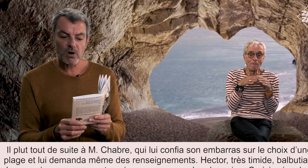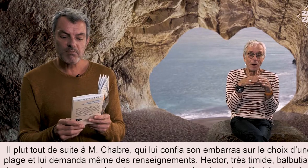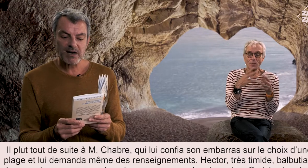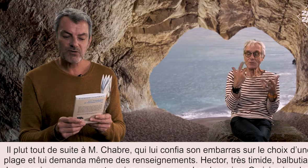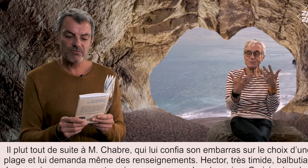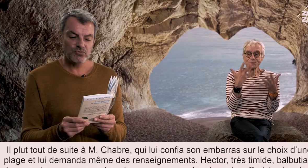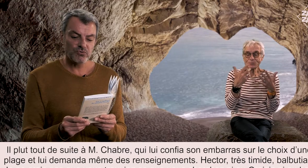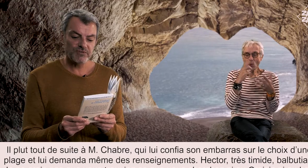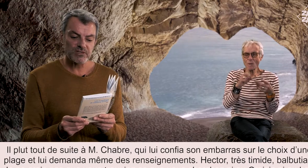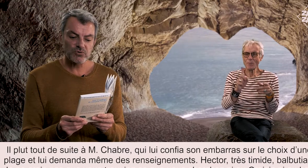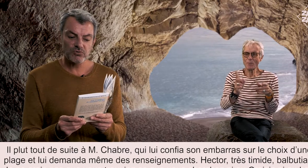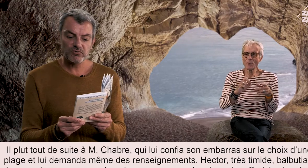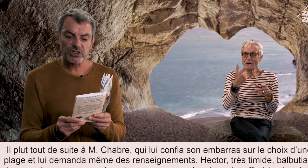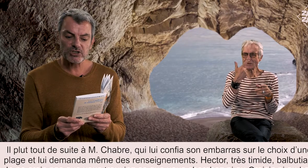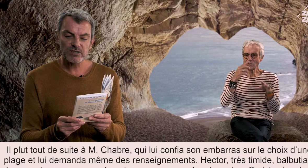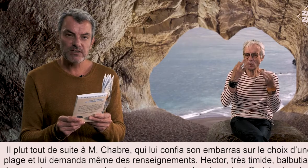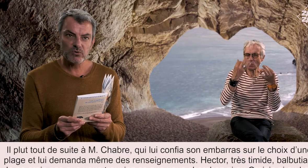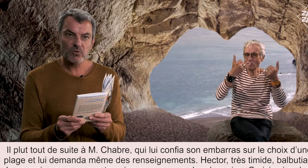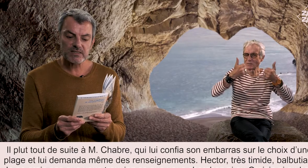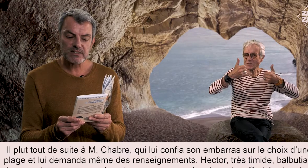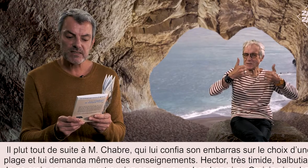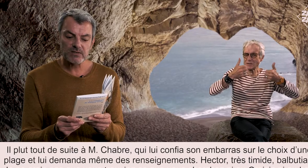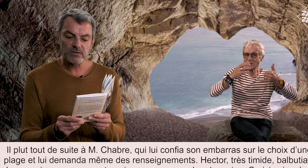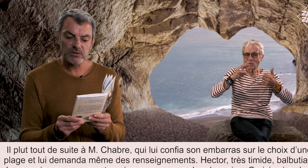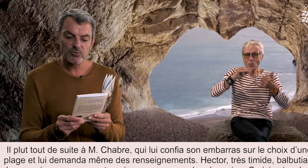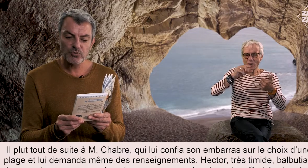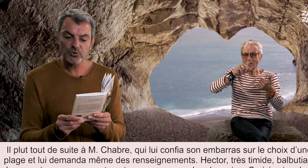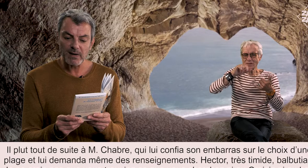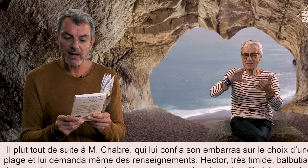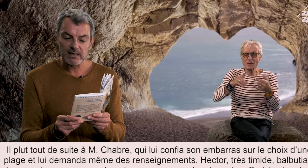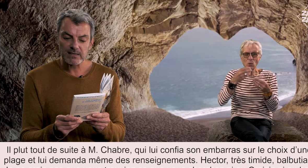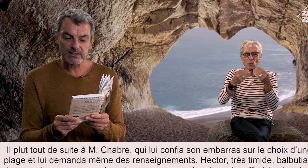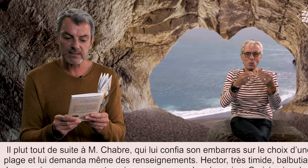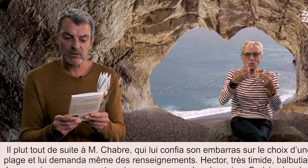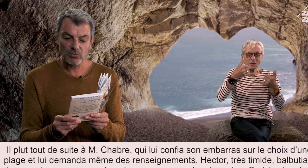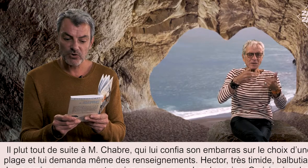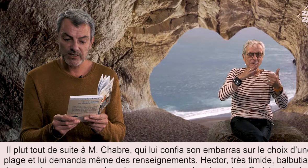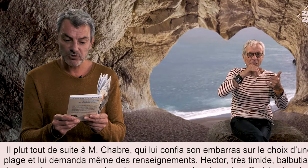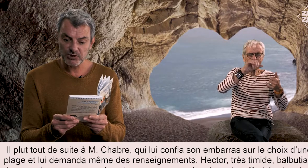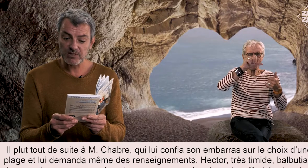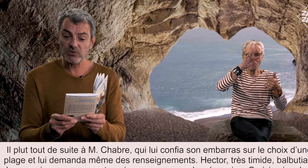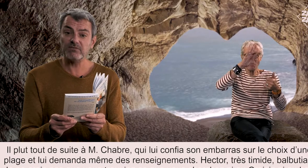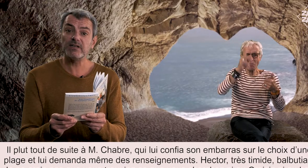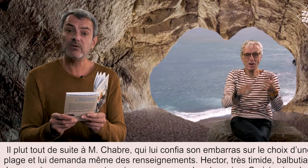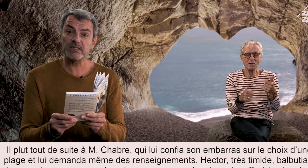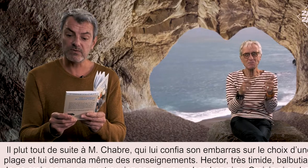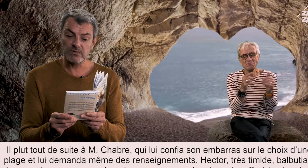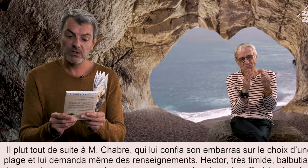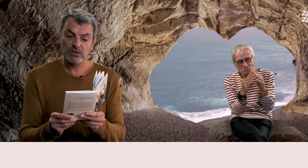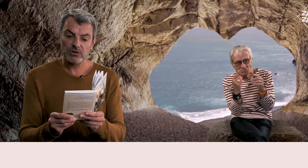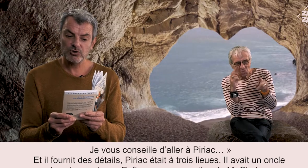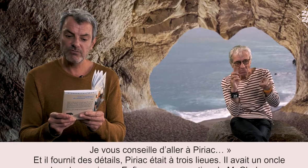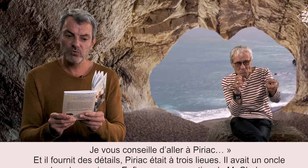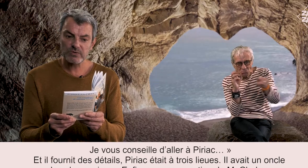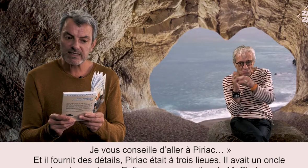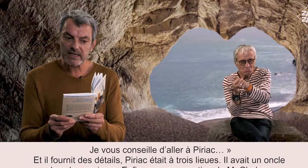Je ne crois pas que vous trouviez ce que vous cherchez ni au Croisic ni au Bourg de Bas, dit-il en montrant les clochers de ces petites villes à l'horizon.